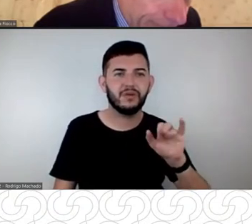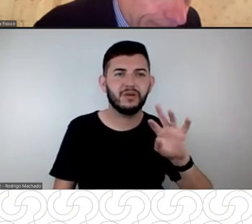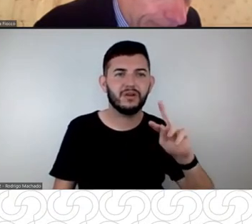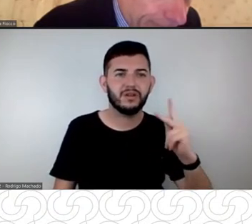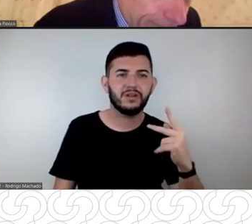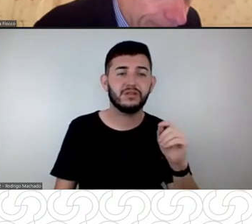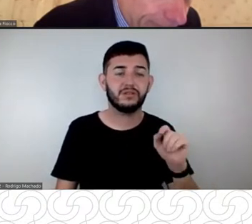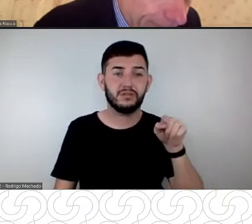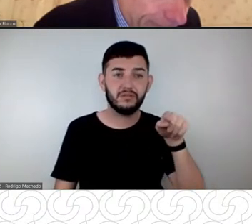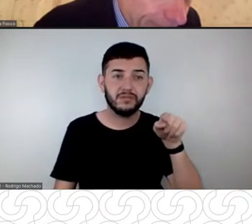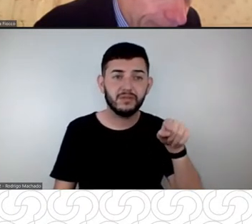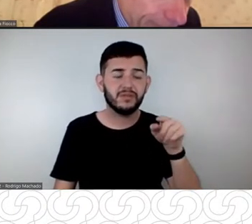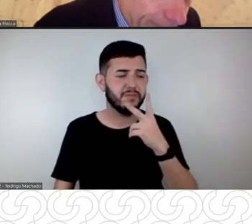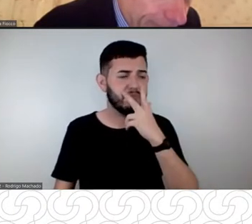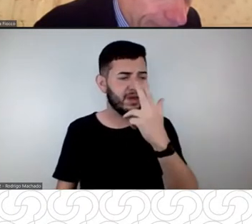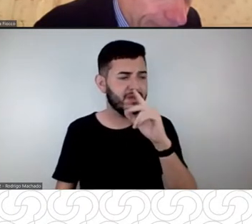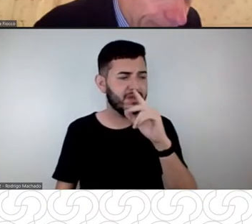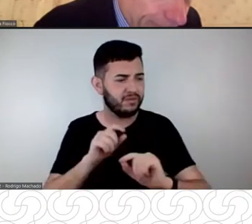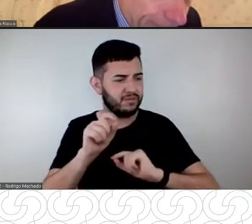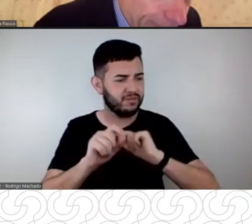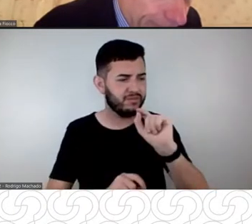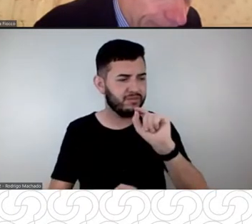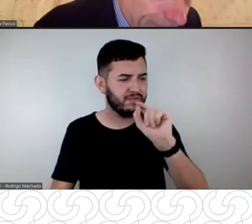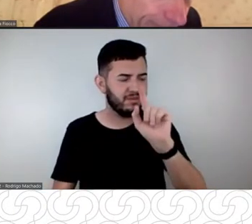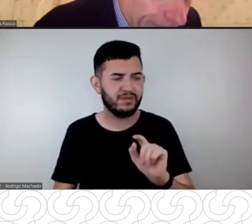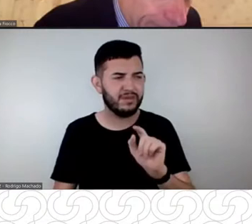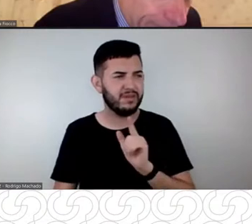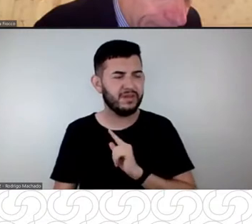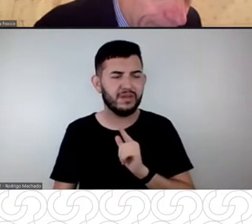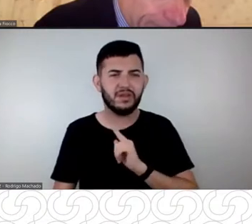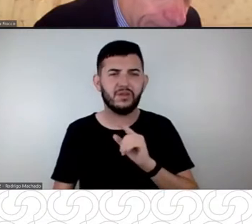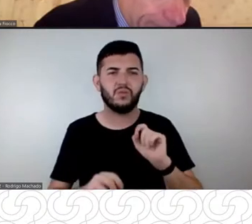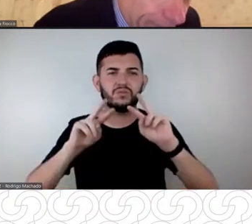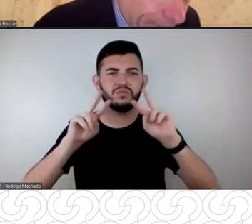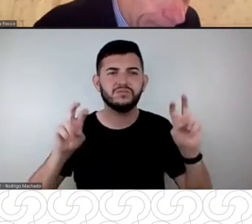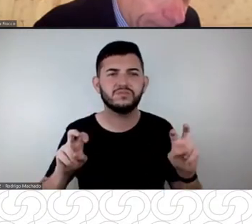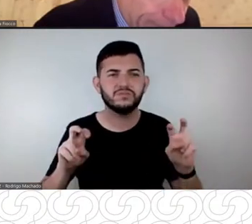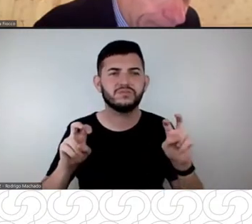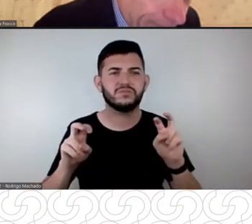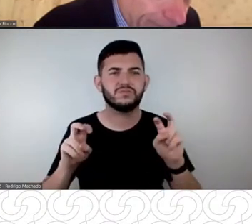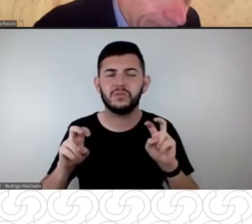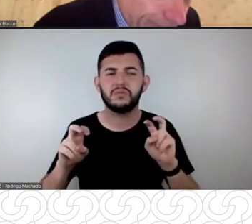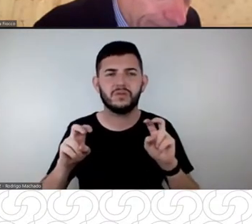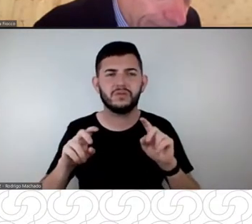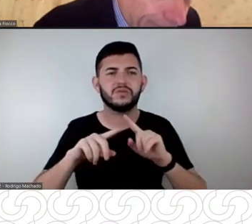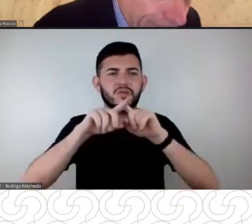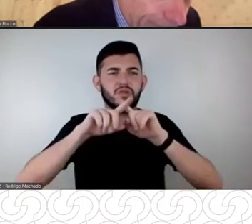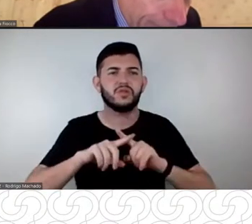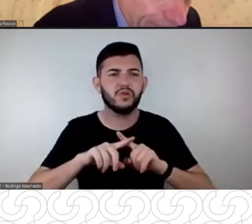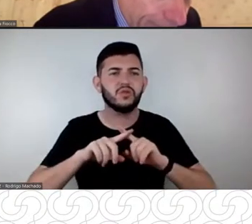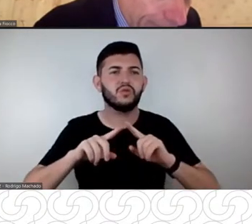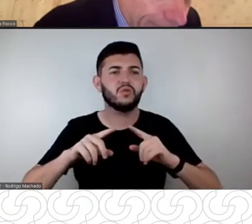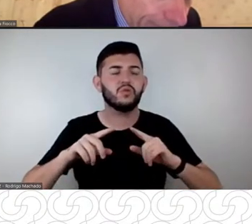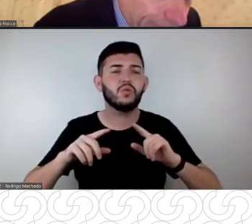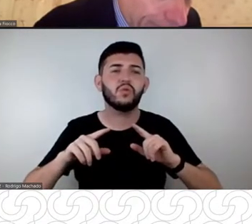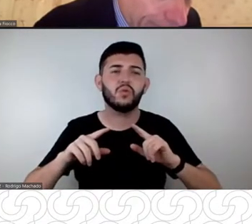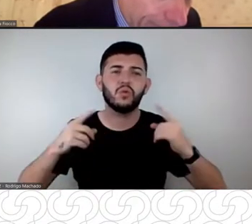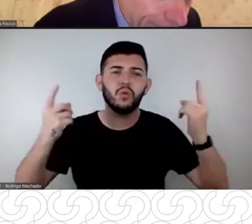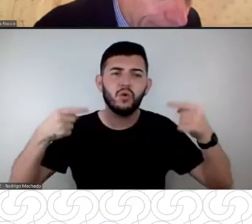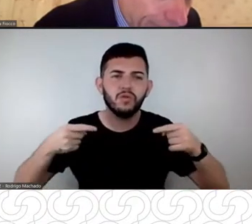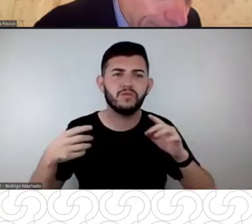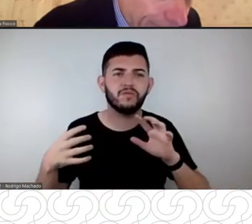visão contemporânea do conflito, que sabe que existe um agressor e um